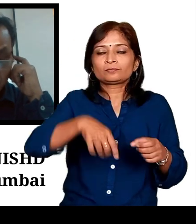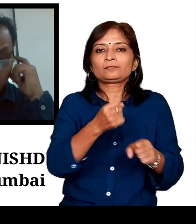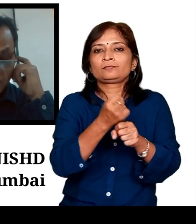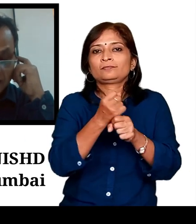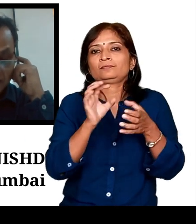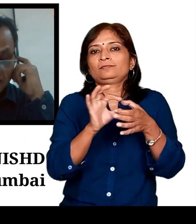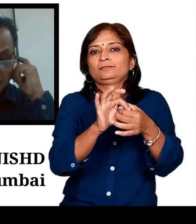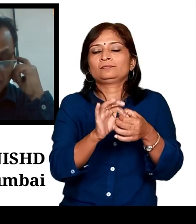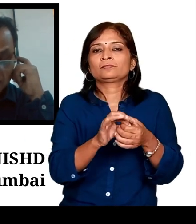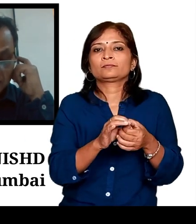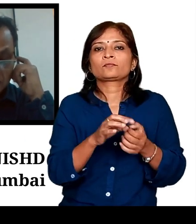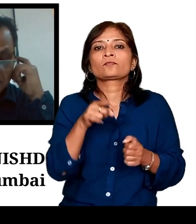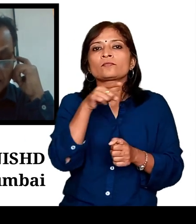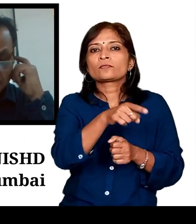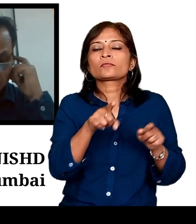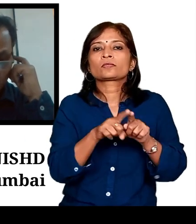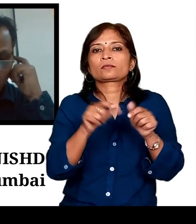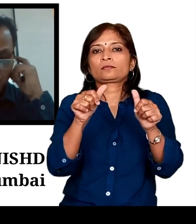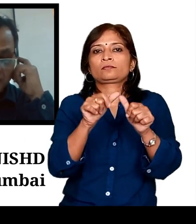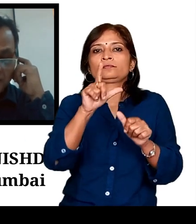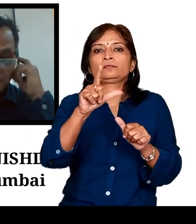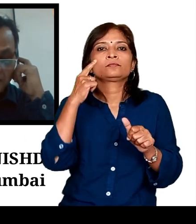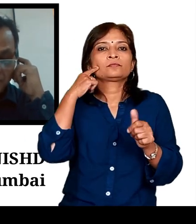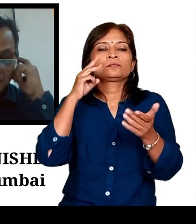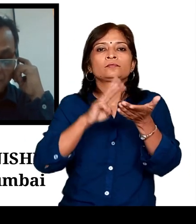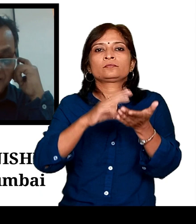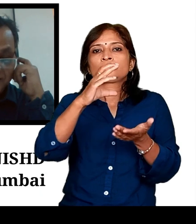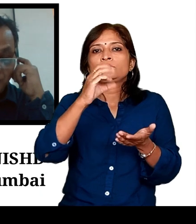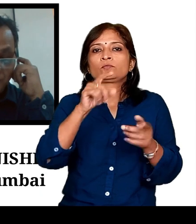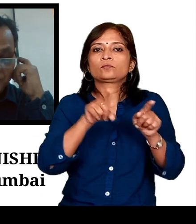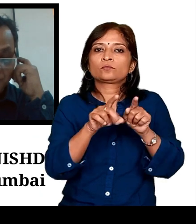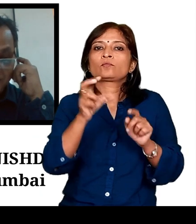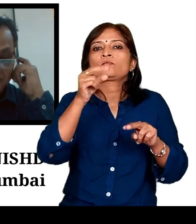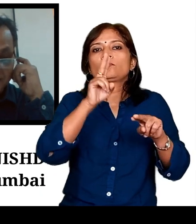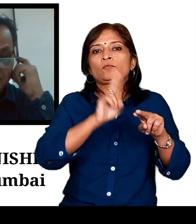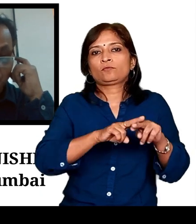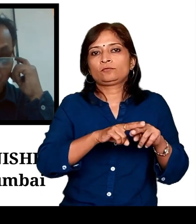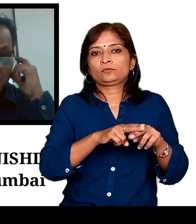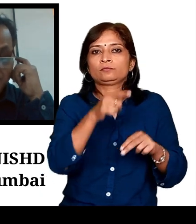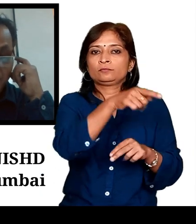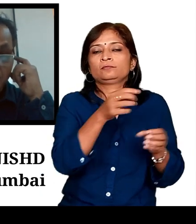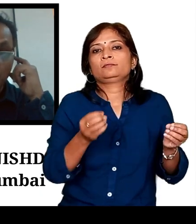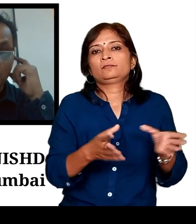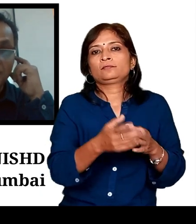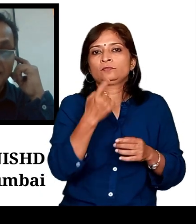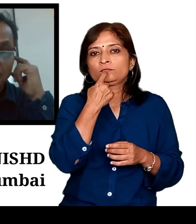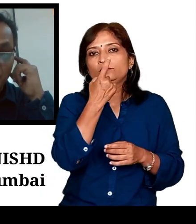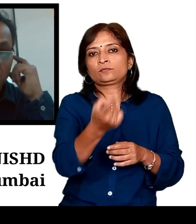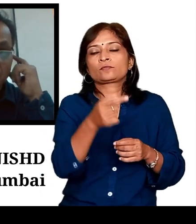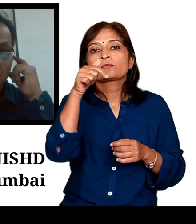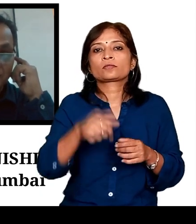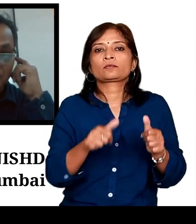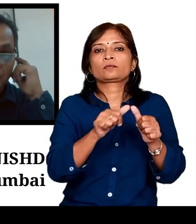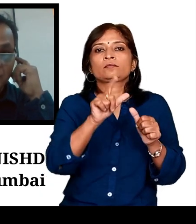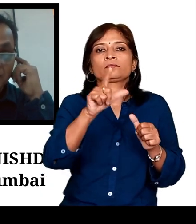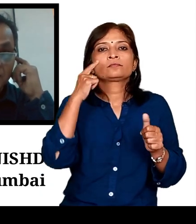इंडिया, उन्होंने एलिमको को भी हमारे पास में एक ऑफिस बनाने के लिए बोला है कि जो भी एलिमको